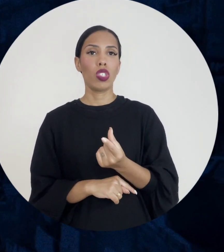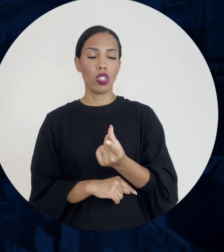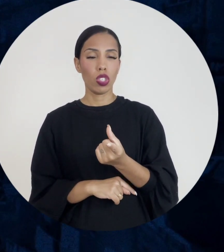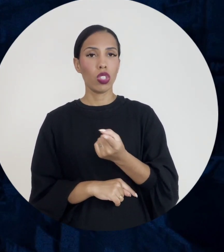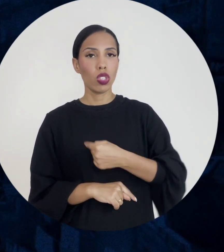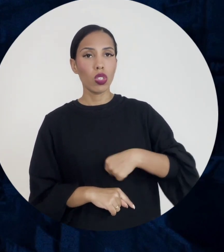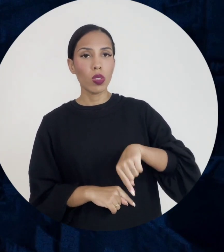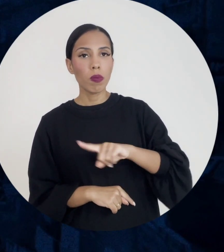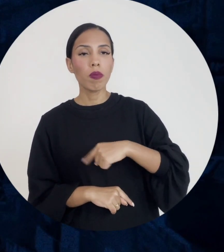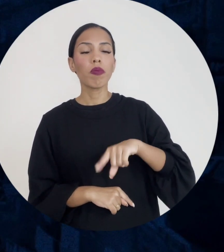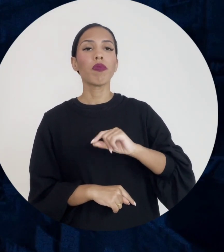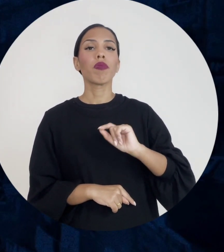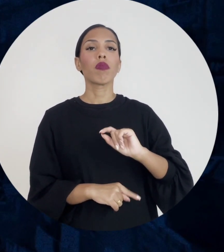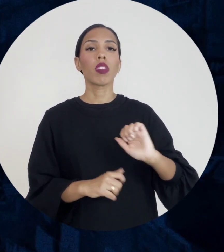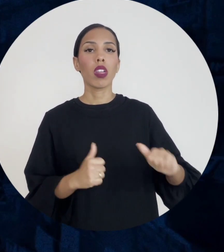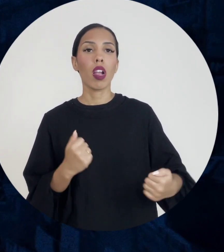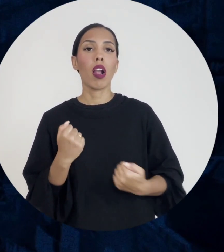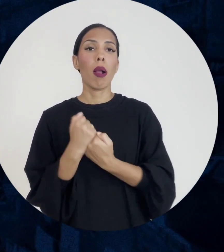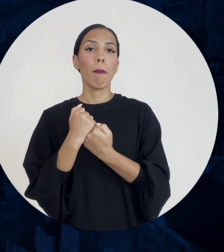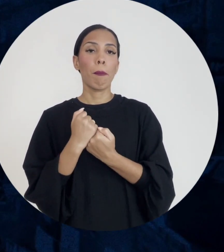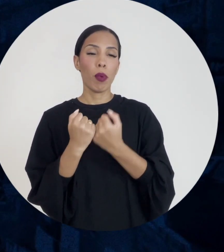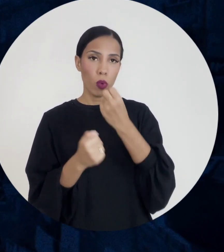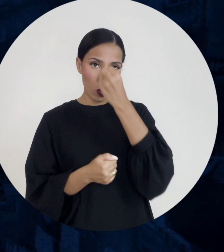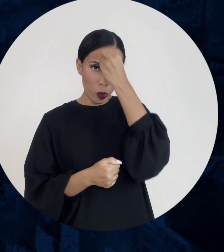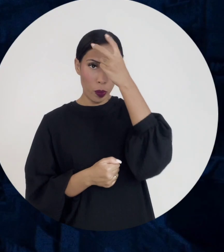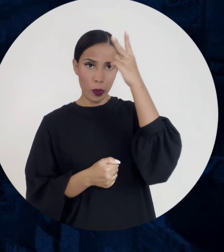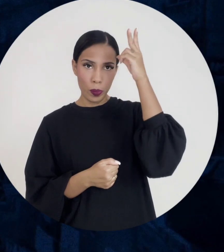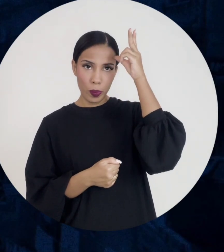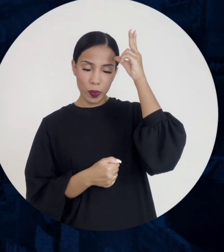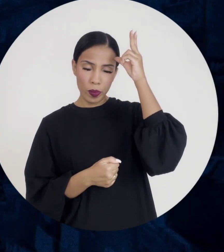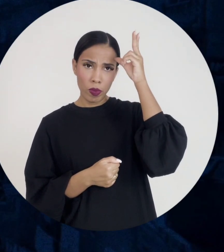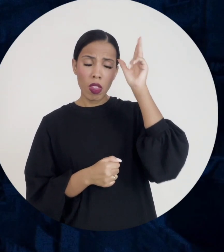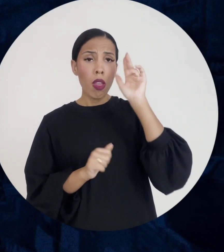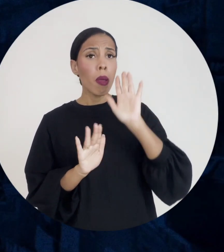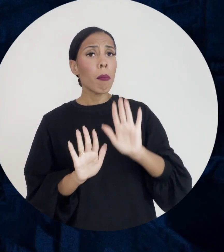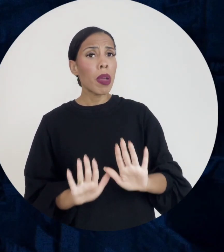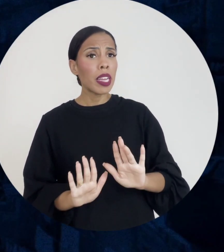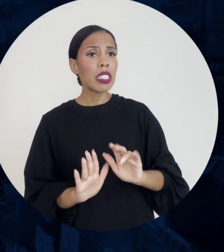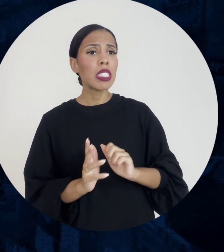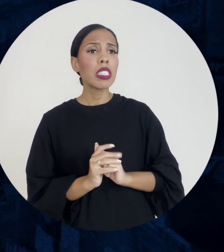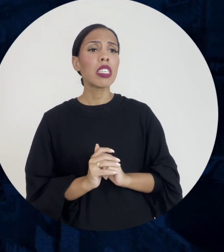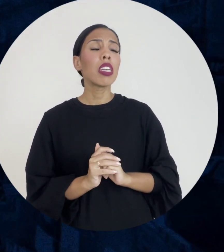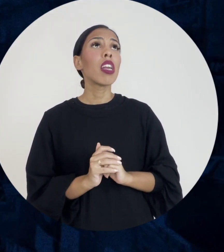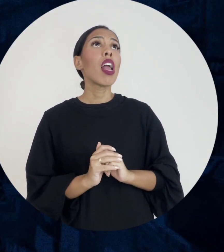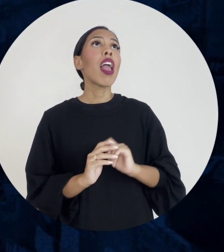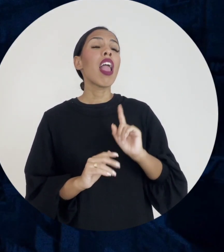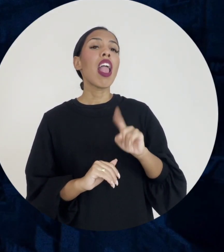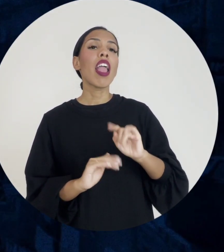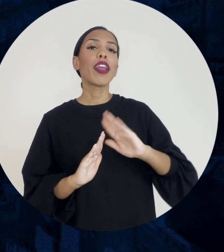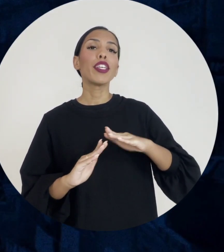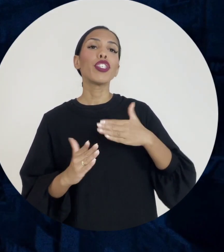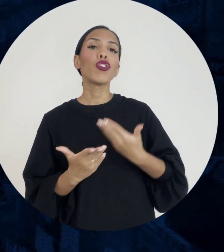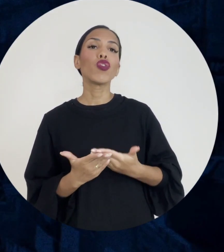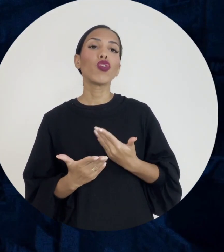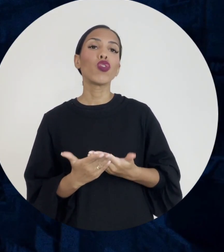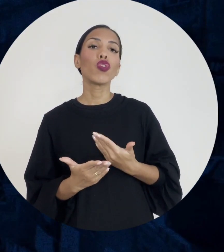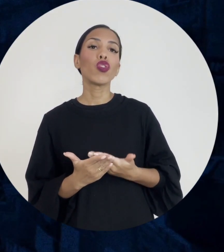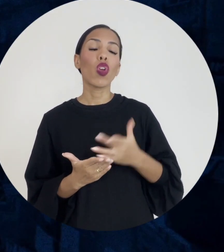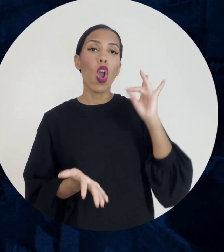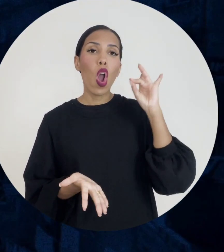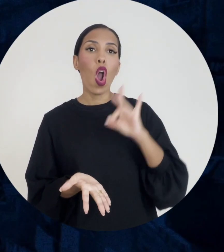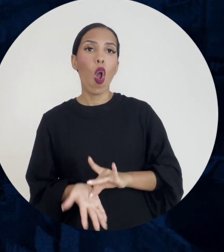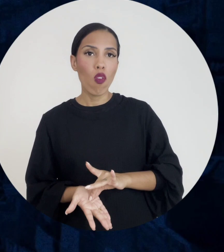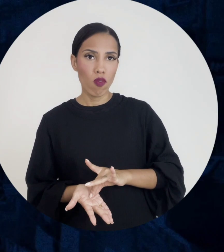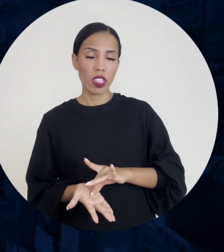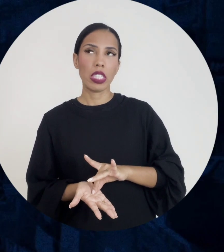a gente teve apoio da prefeitura. Uhum. Mas nunca deixou de ser, tipo assim, ela nunca foi uma escola oficial,